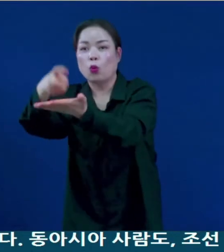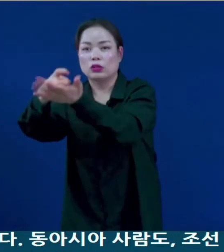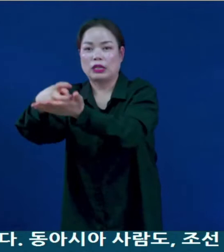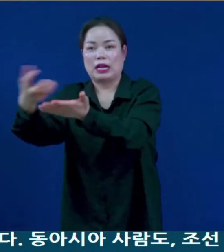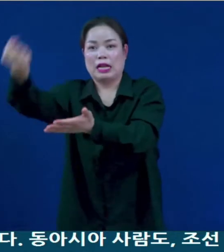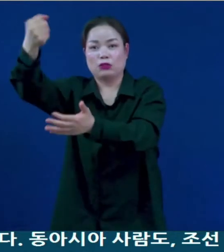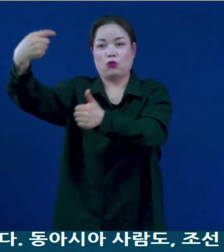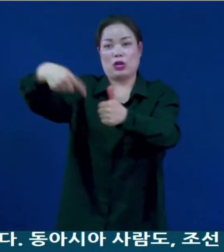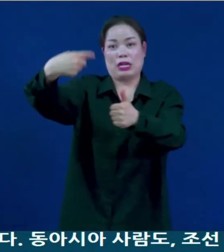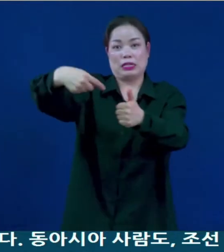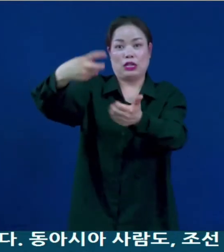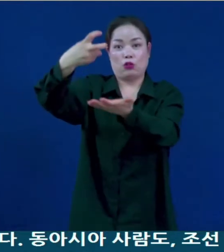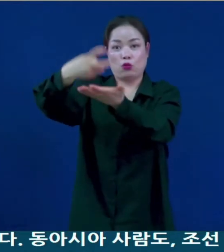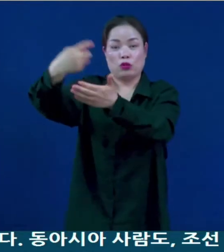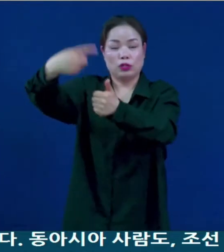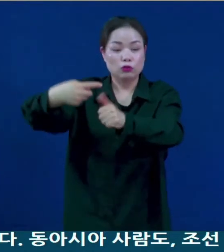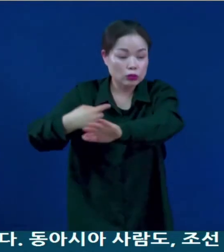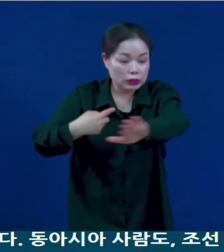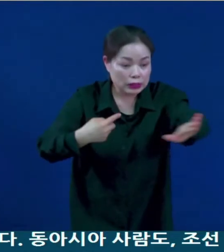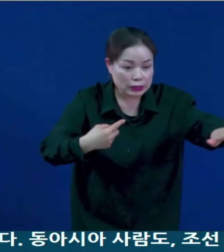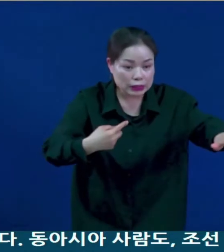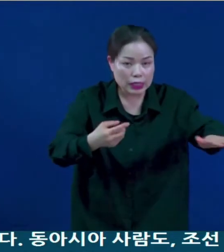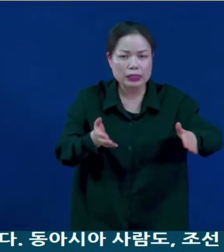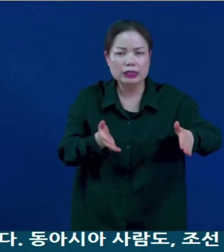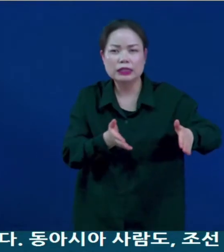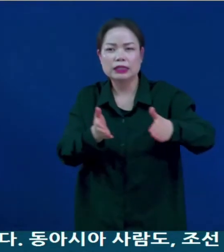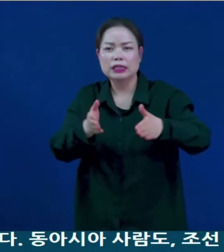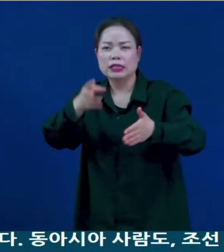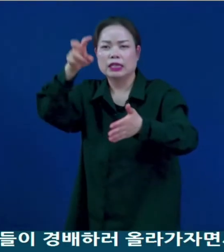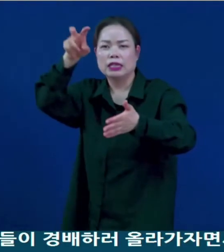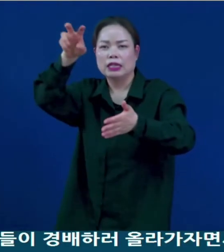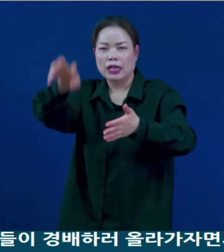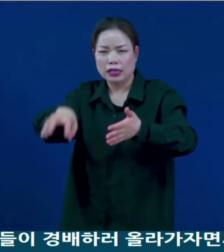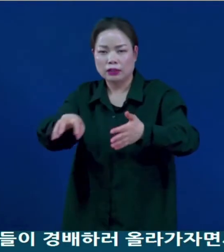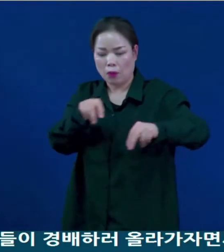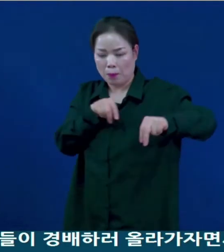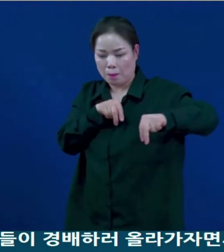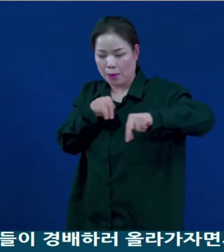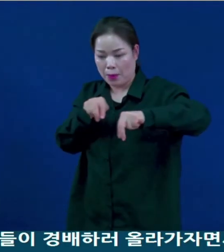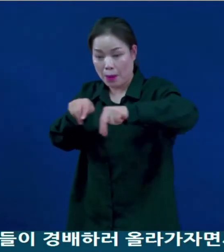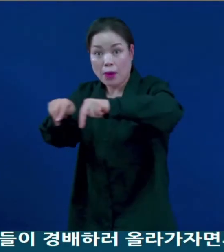것이니 그러면 우리가 그의 길들에서 걸으리라.